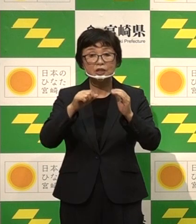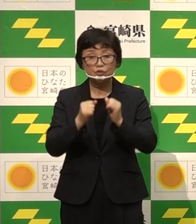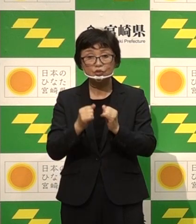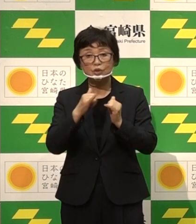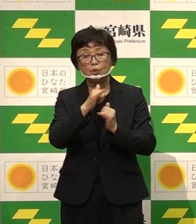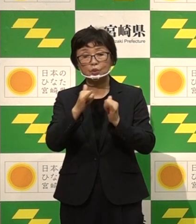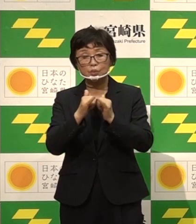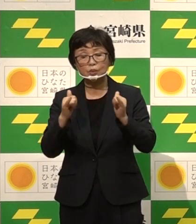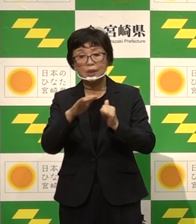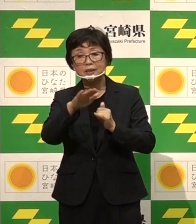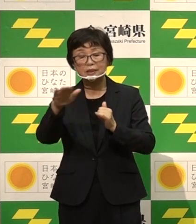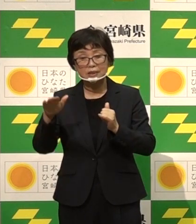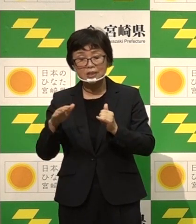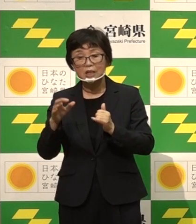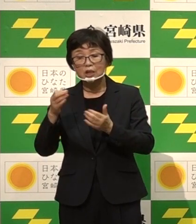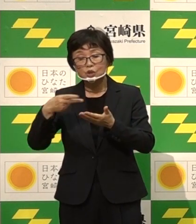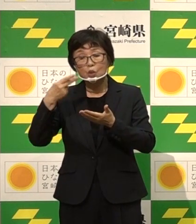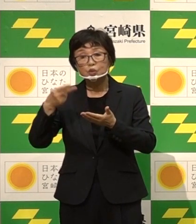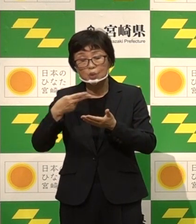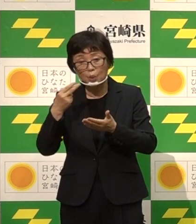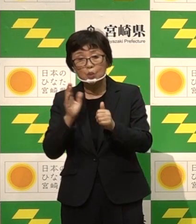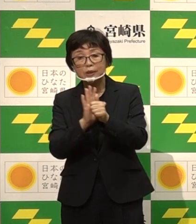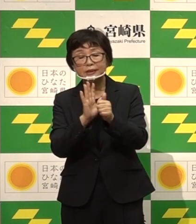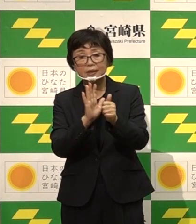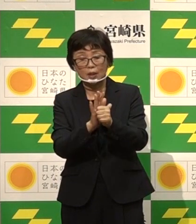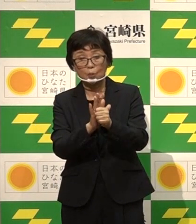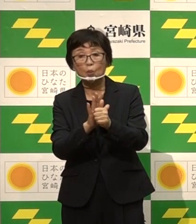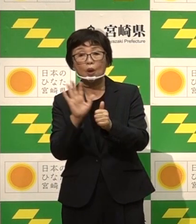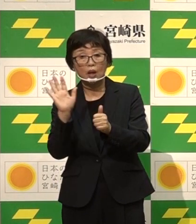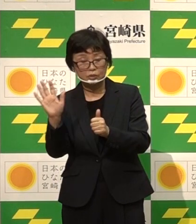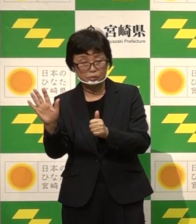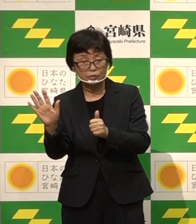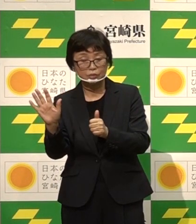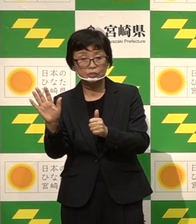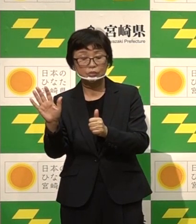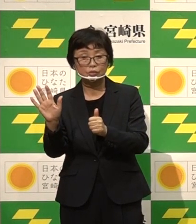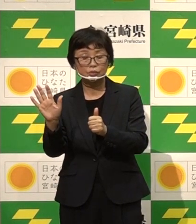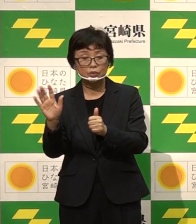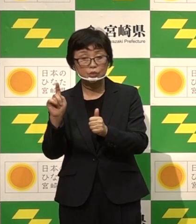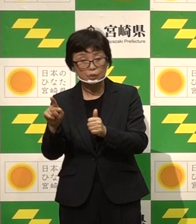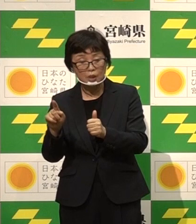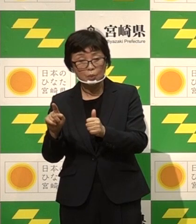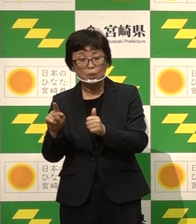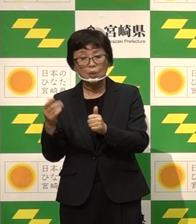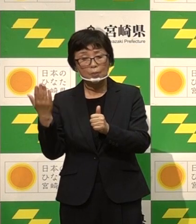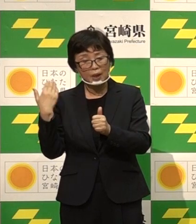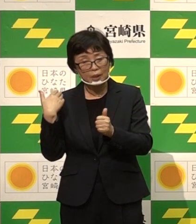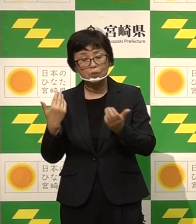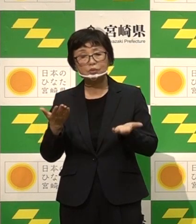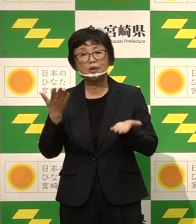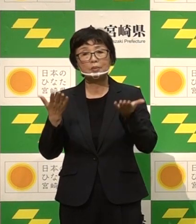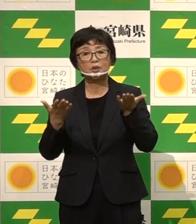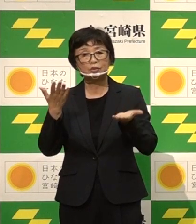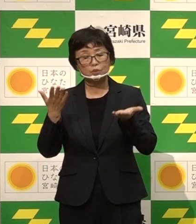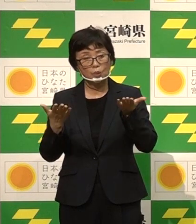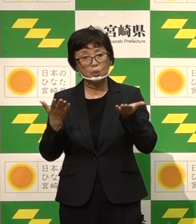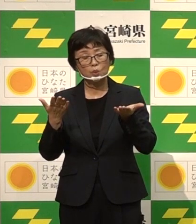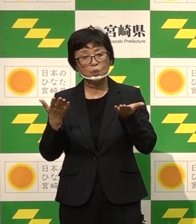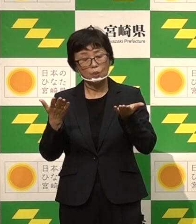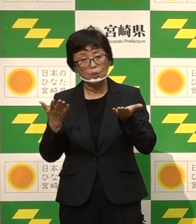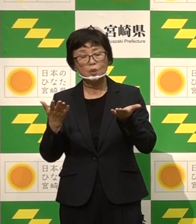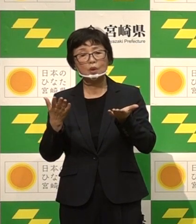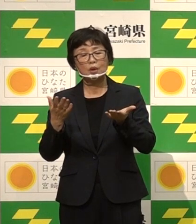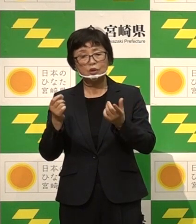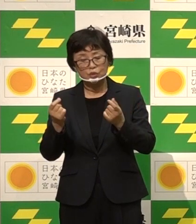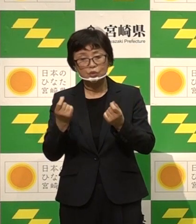に食料等の支援も行っているところでありますが、これも以前のようにタ